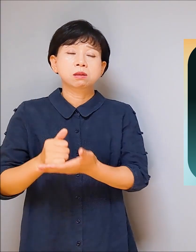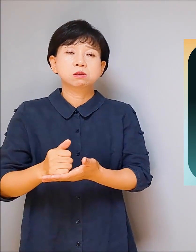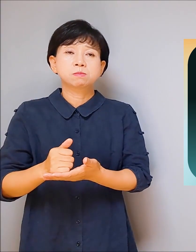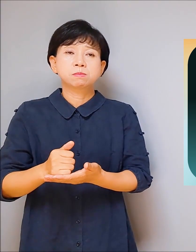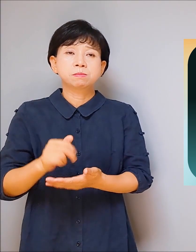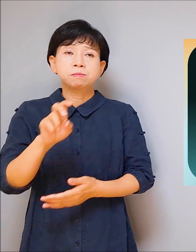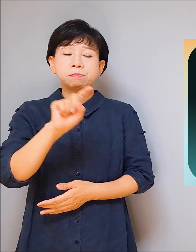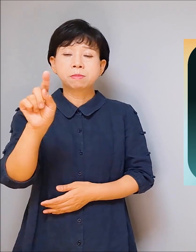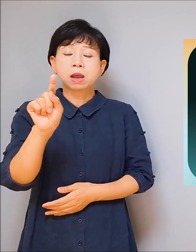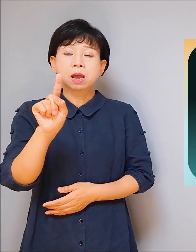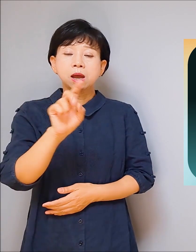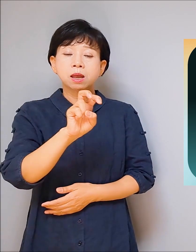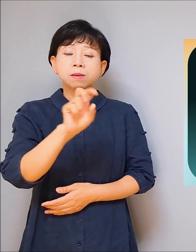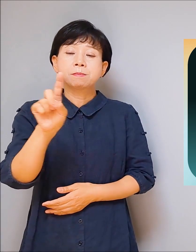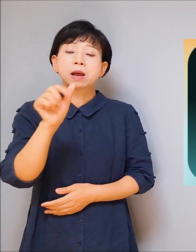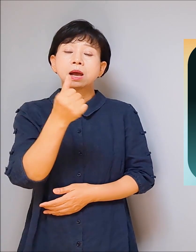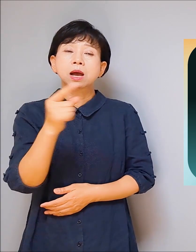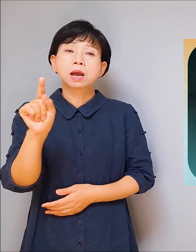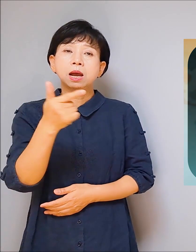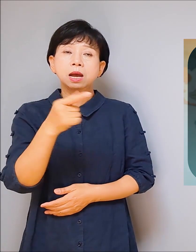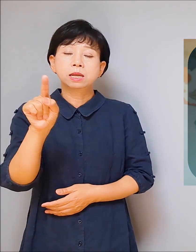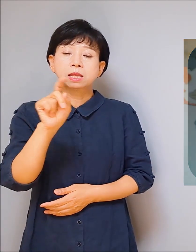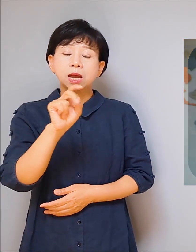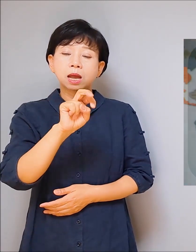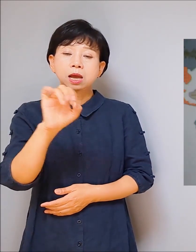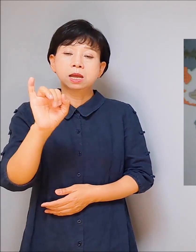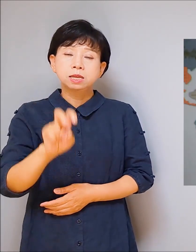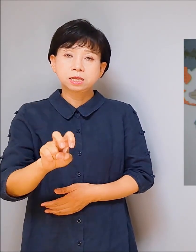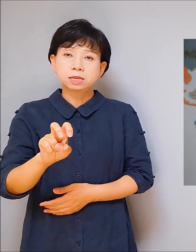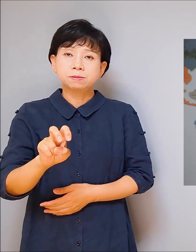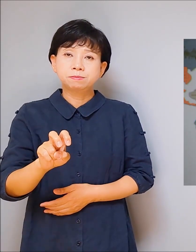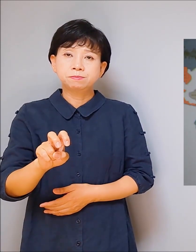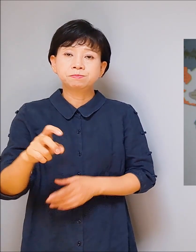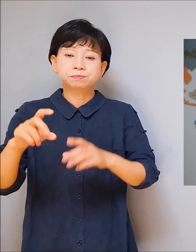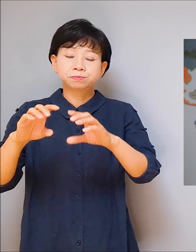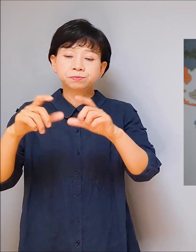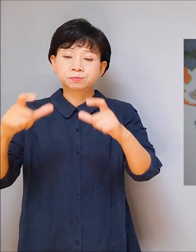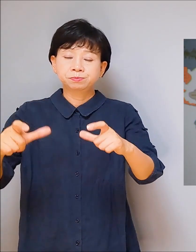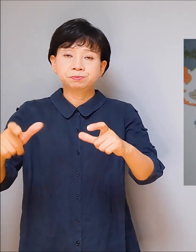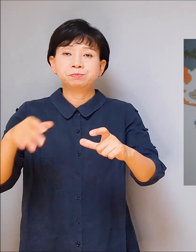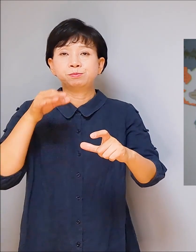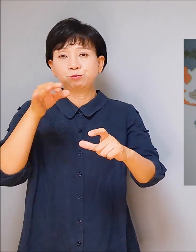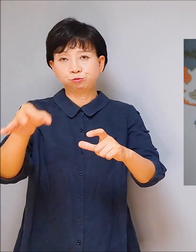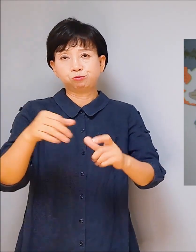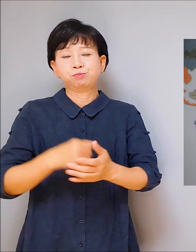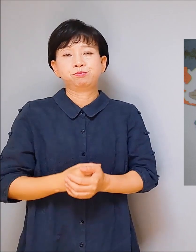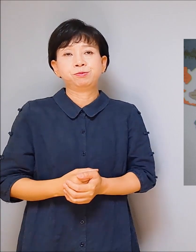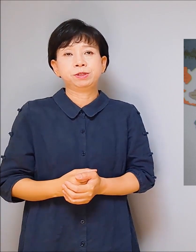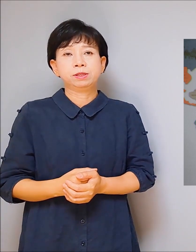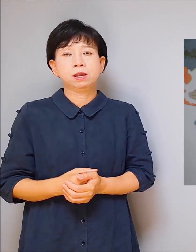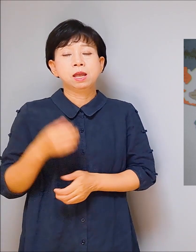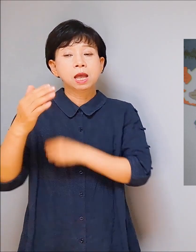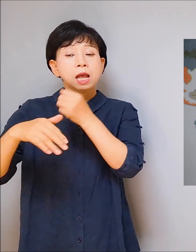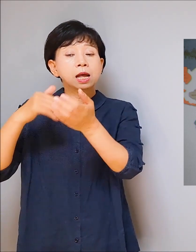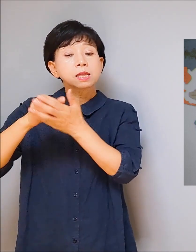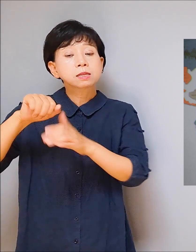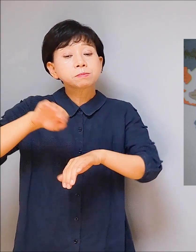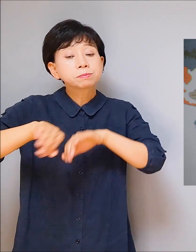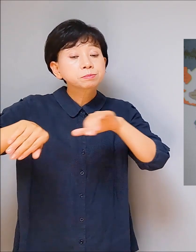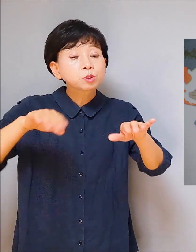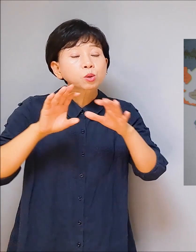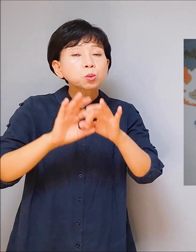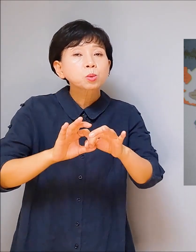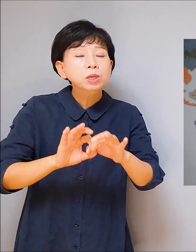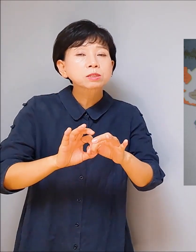아멘. 하나님의 개입으로 말미암아서 삼촌 라반과의 문제는 해결됐어요. 그런데 산